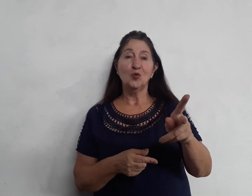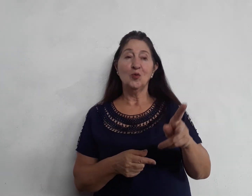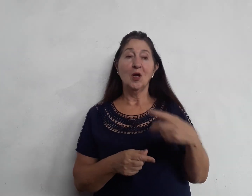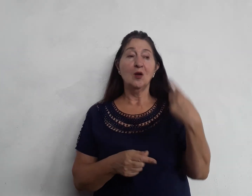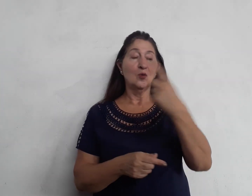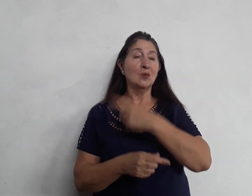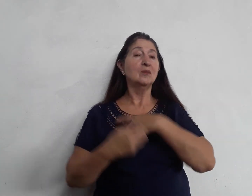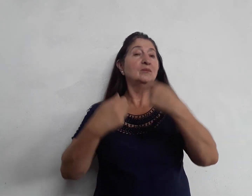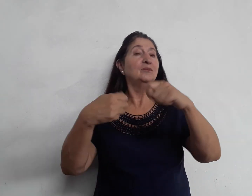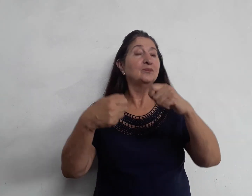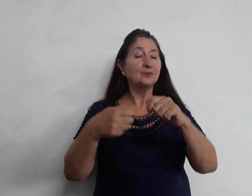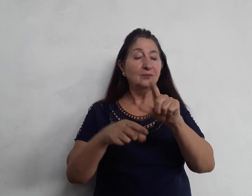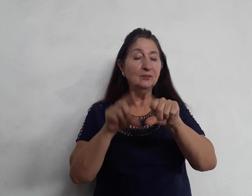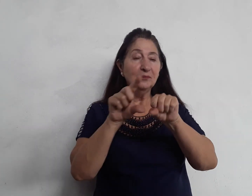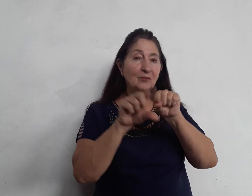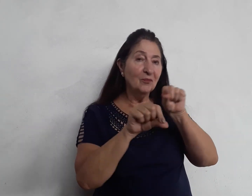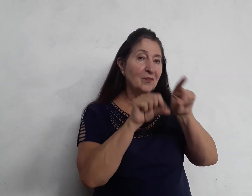fazer escolhas boas nesse mundo.